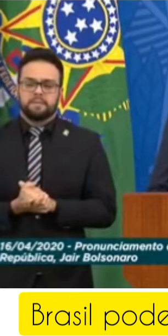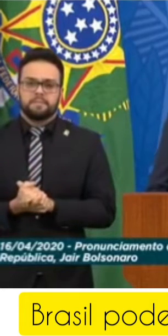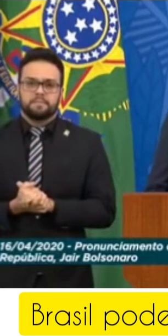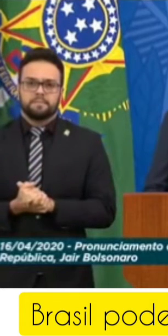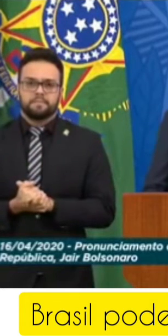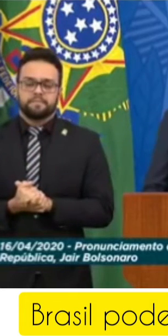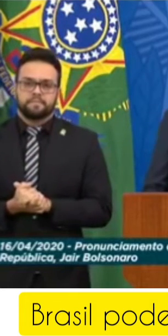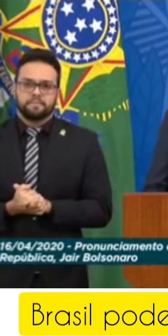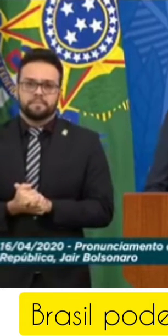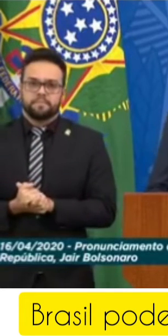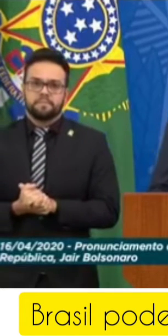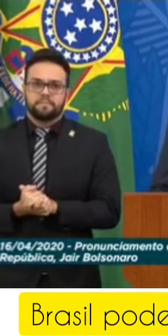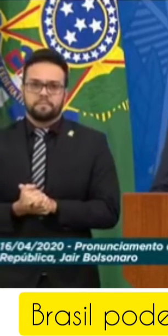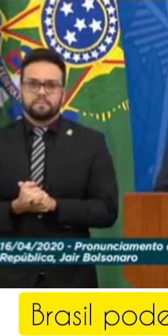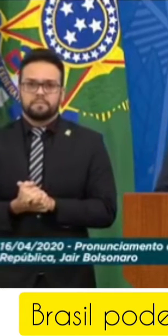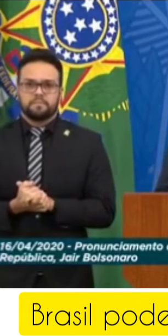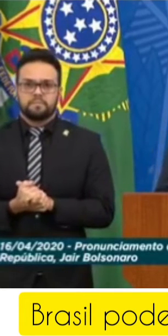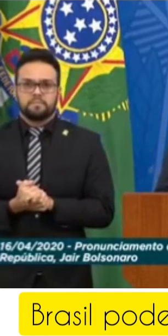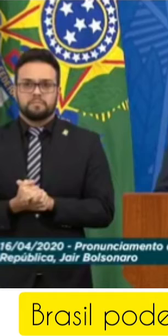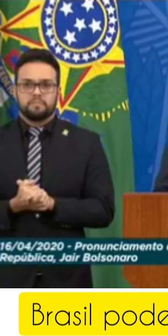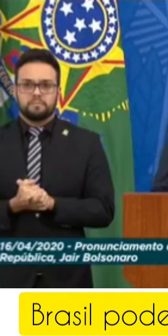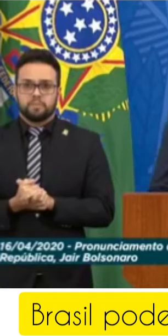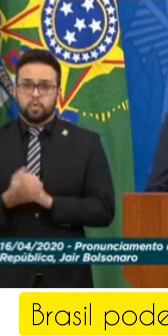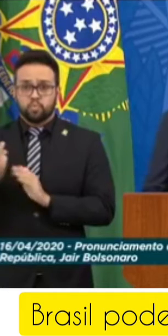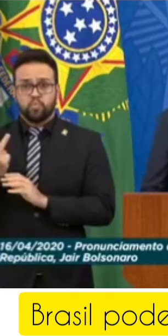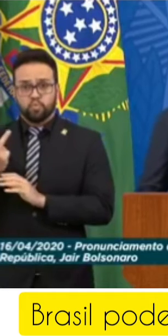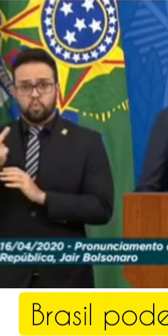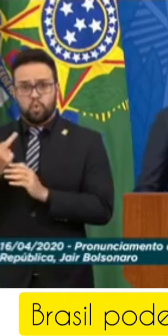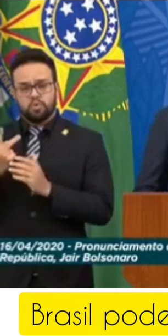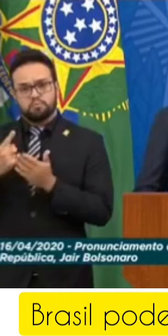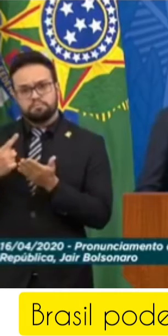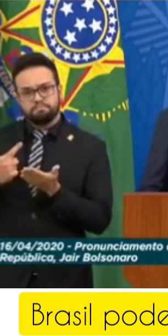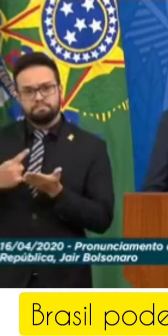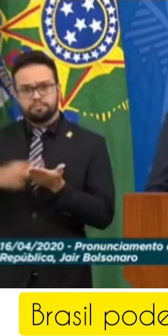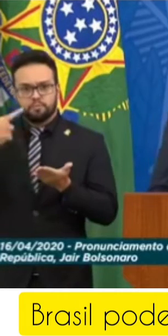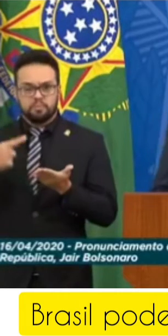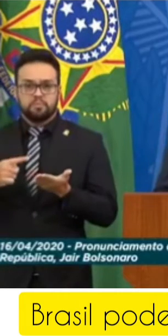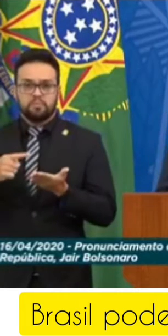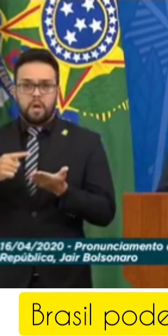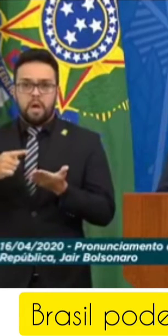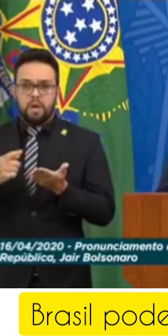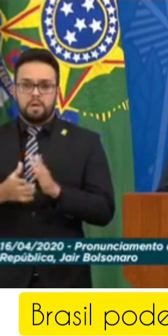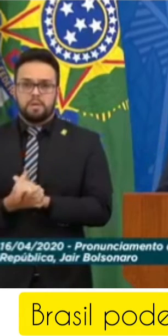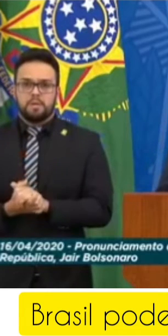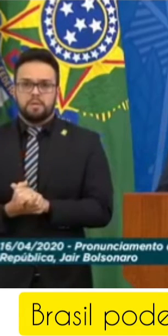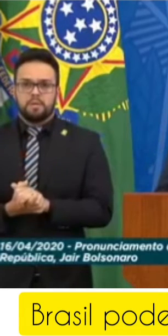e em comum acordo, mas o termo técnico não é esse,